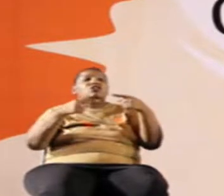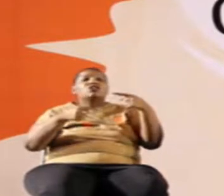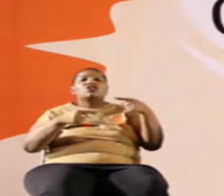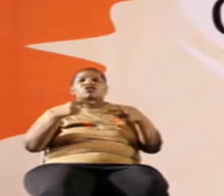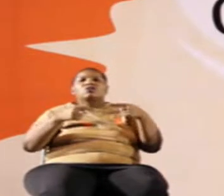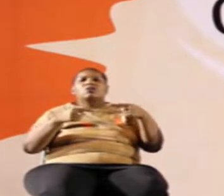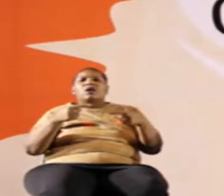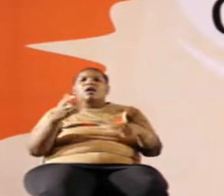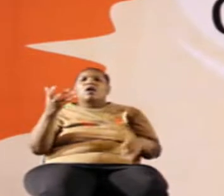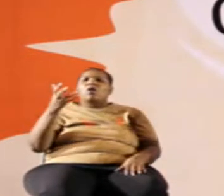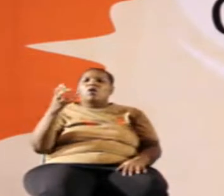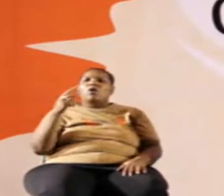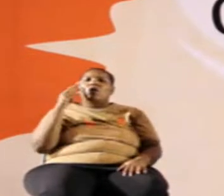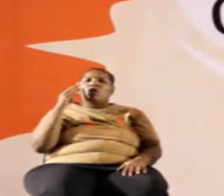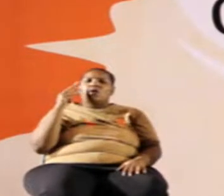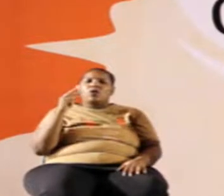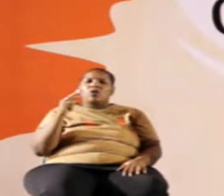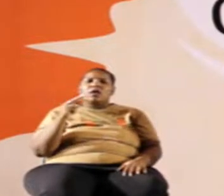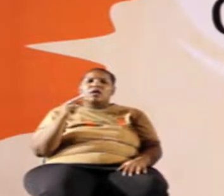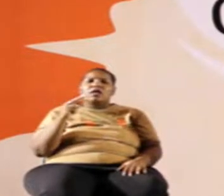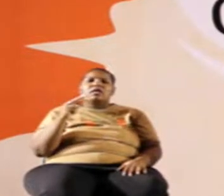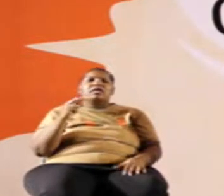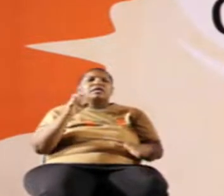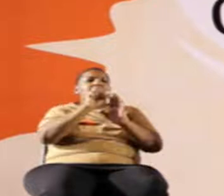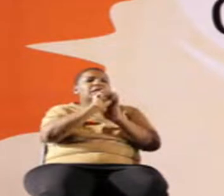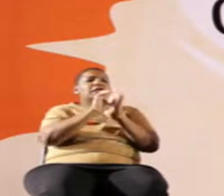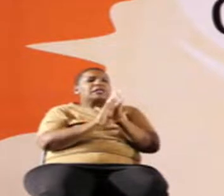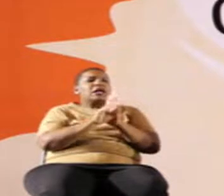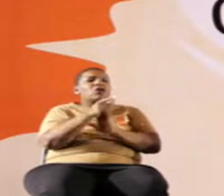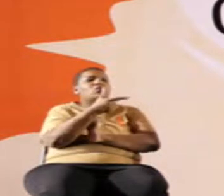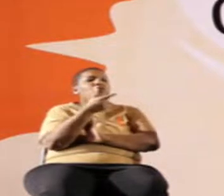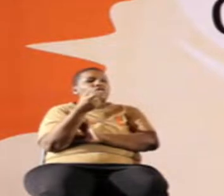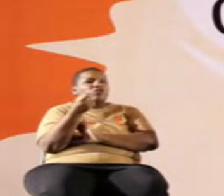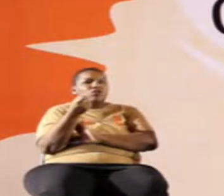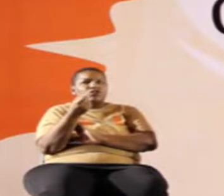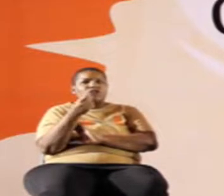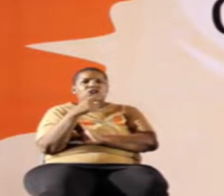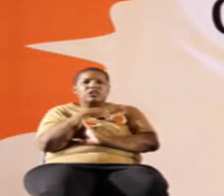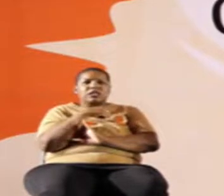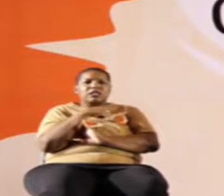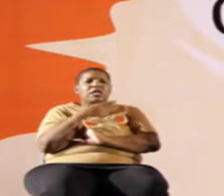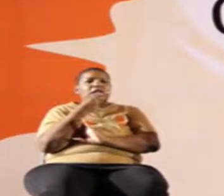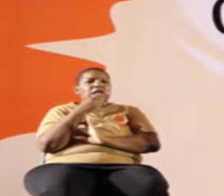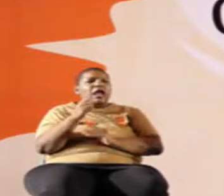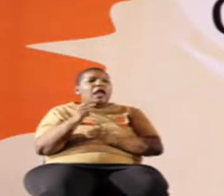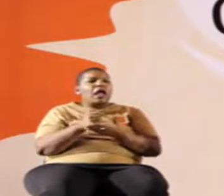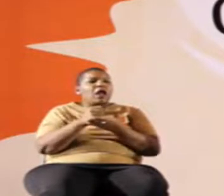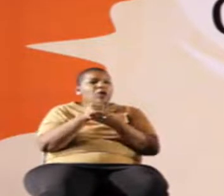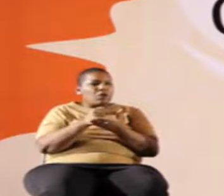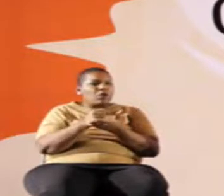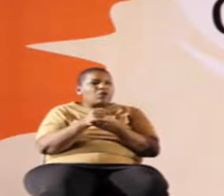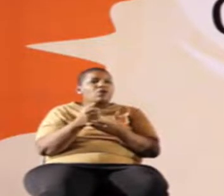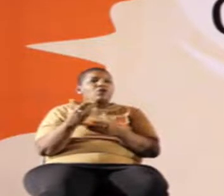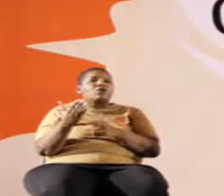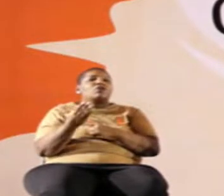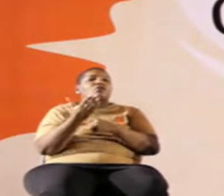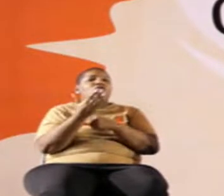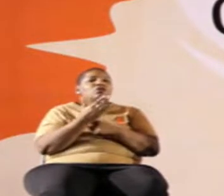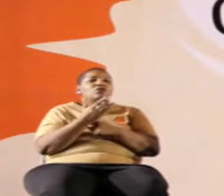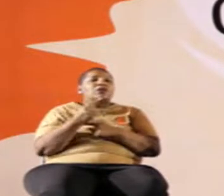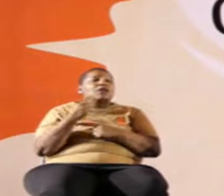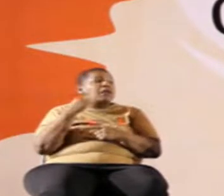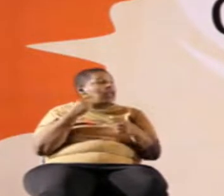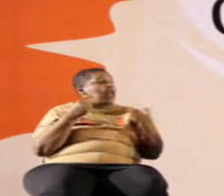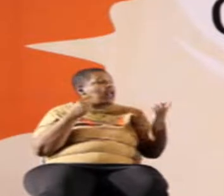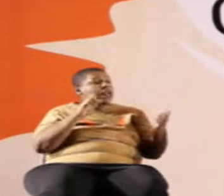Eu olhei para o século XX, e o século XX, eu tenho um apoio aqui da Andressa, que vai me ajudar a passar aqui, porque no